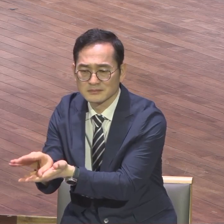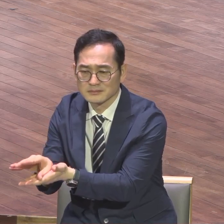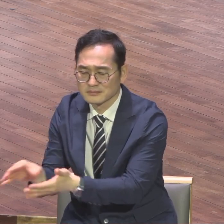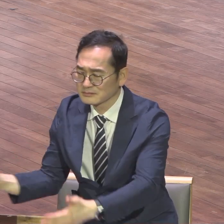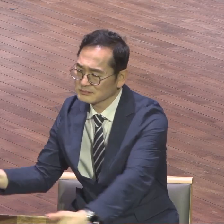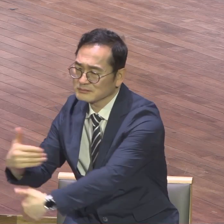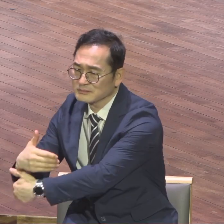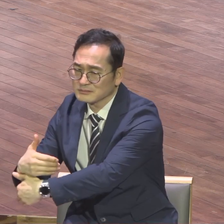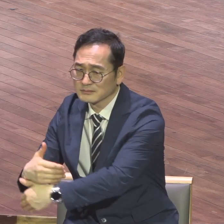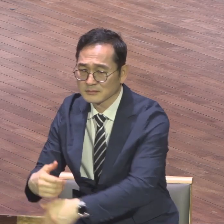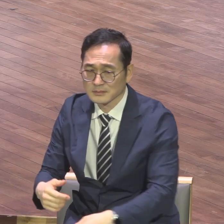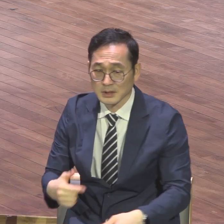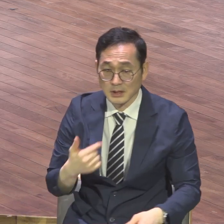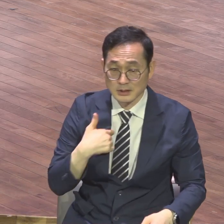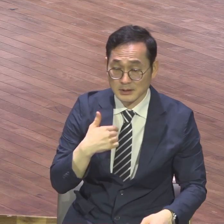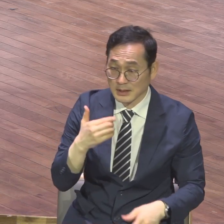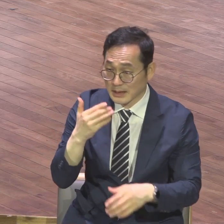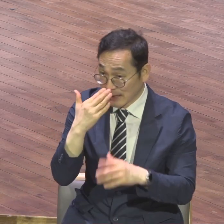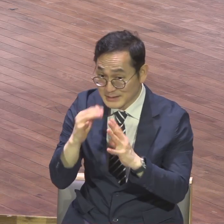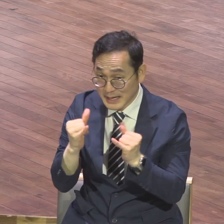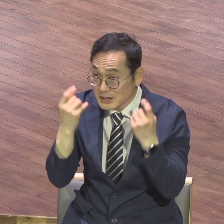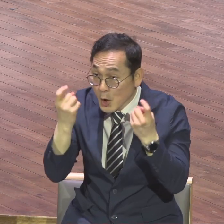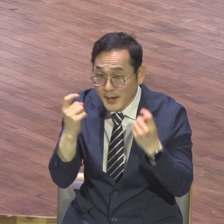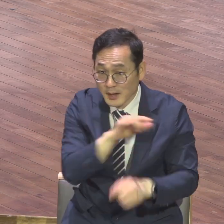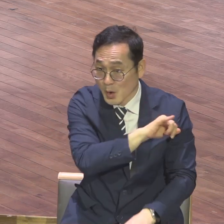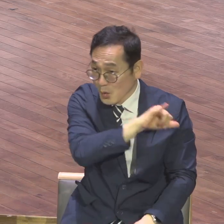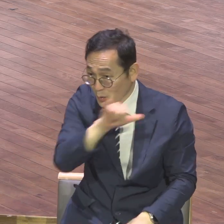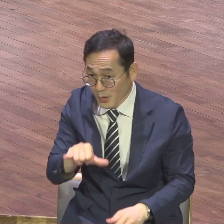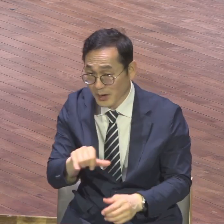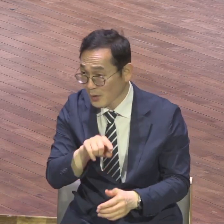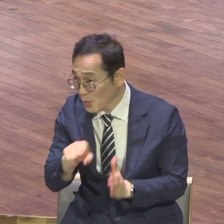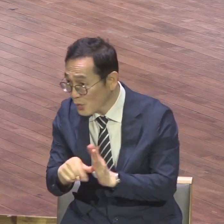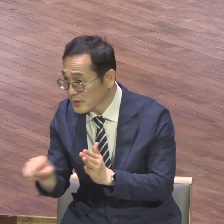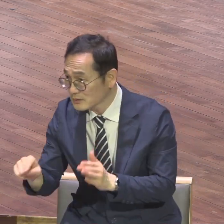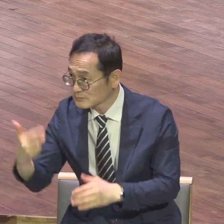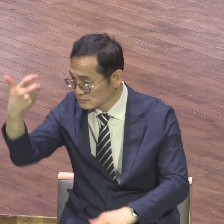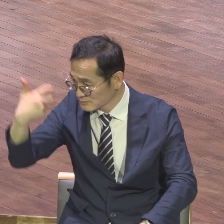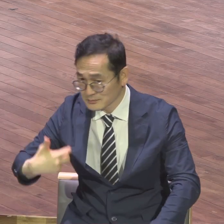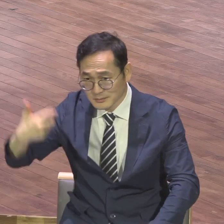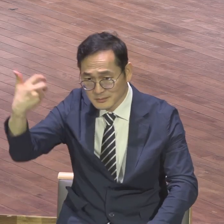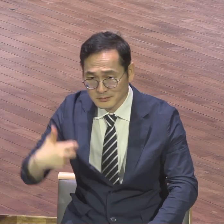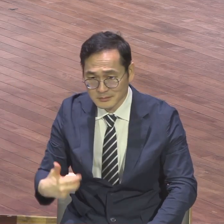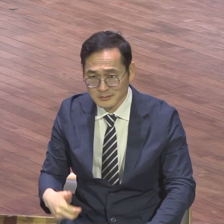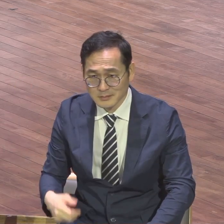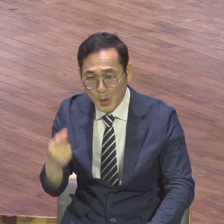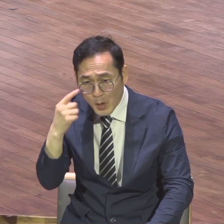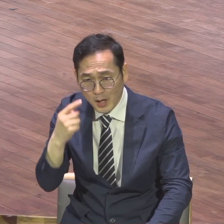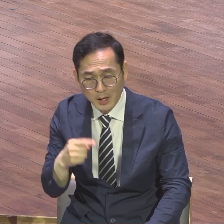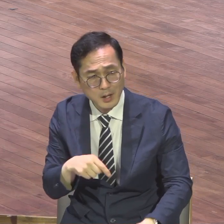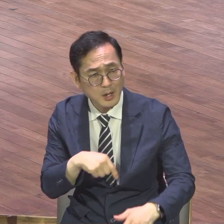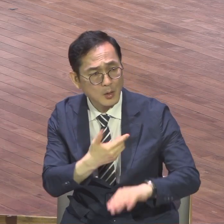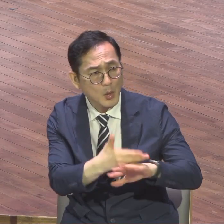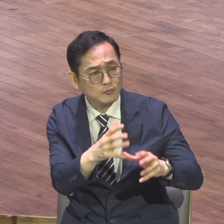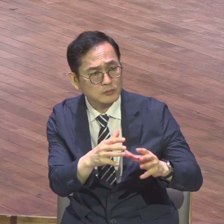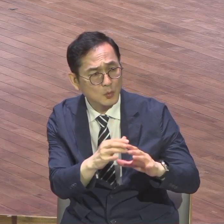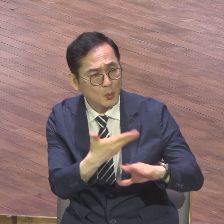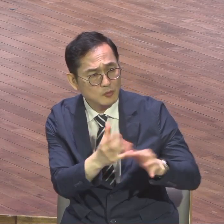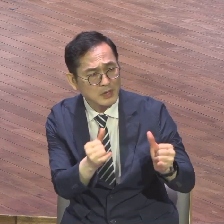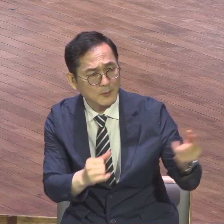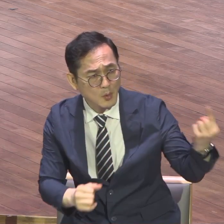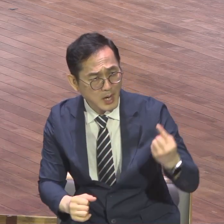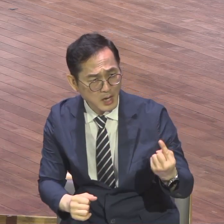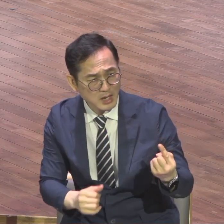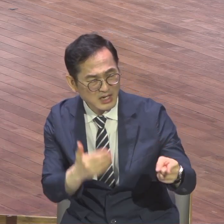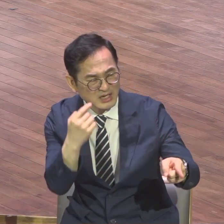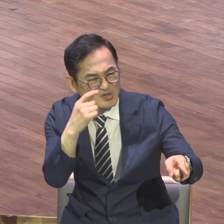보고 짐승같이 봅니다. 이방인들이라고. 먹는 음식 다 버리라 그럽니다. 우리가 주는 거 먹어야 돼. 이 거룩한 땅이야. 더러운